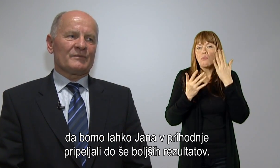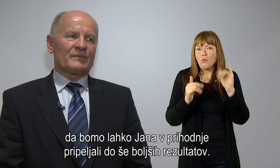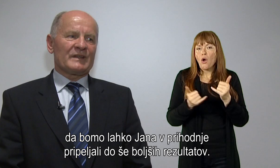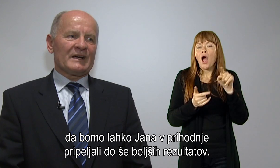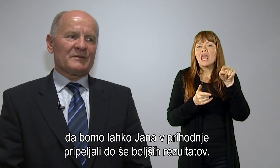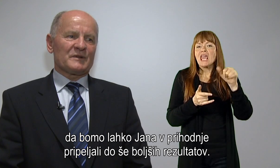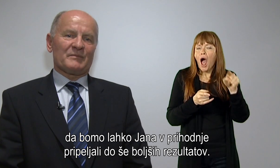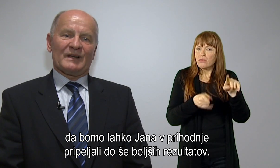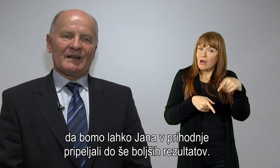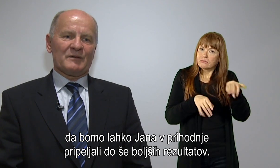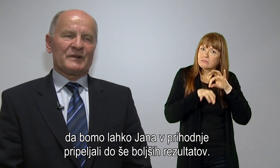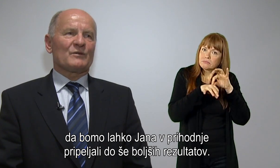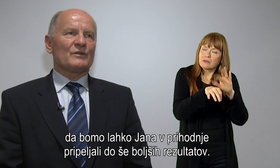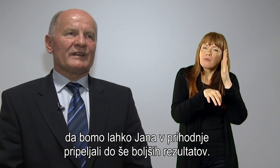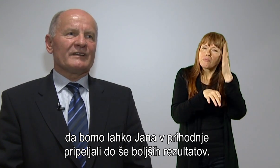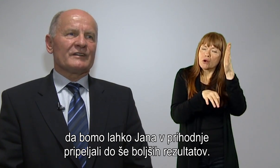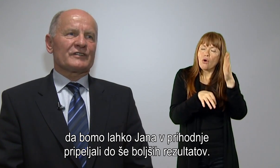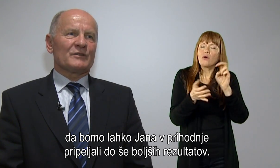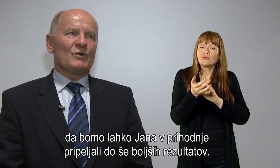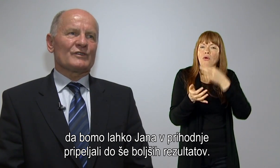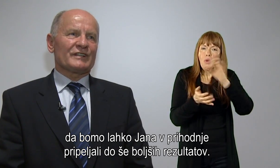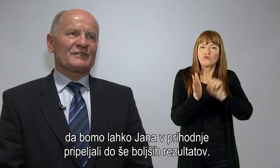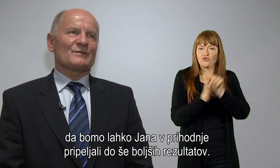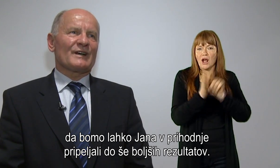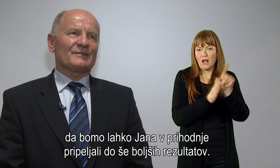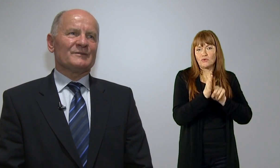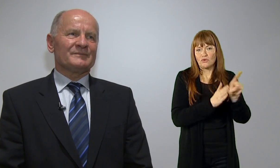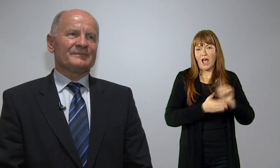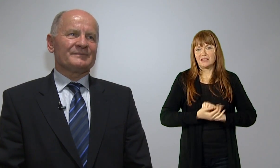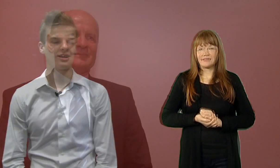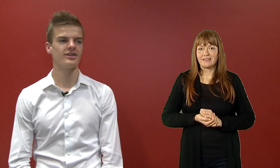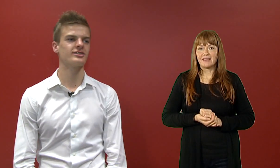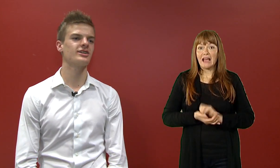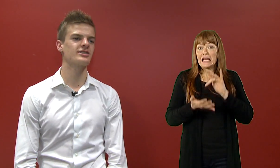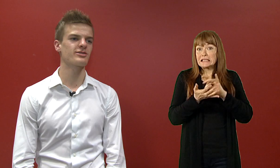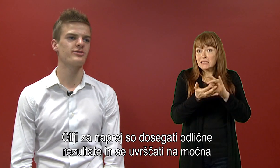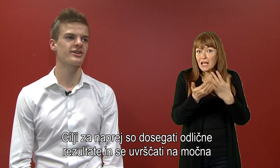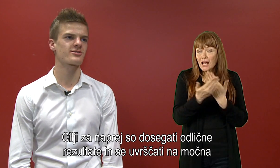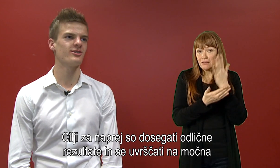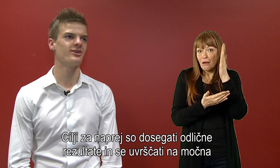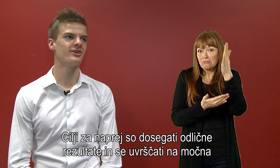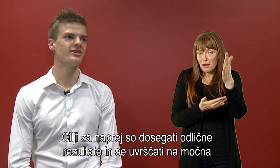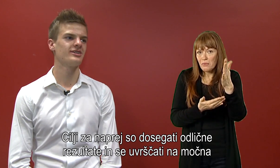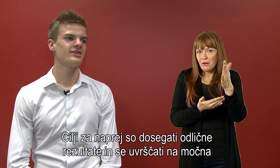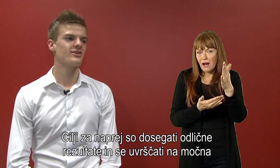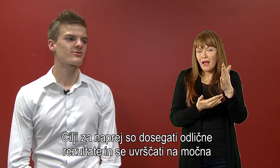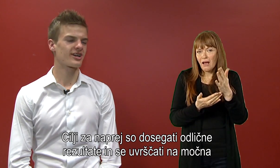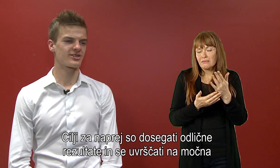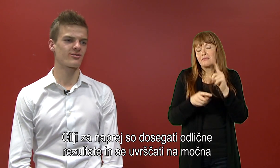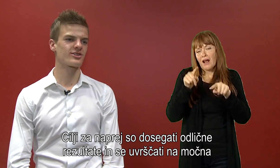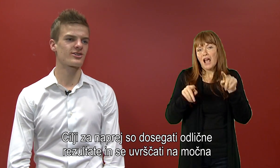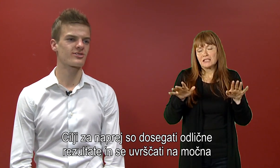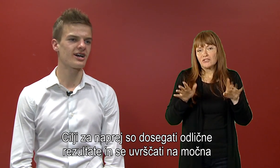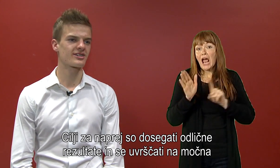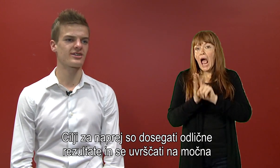lahko Jana pripeljali v prihodnje še do boljših rezultatov. Cilji za naprej so